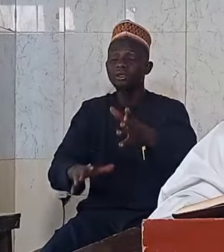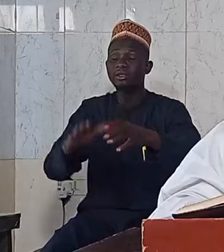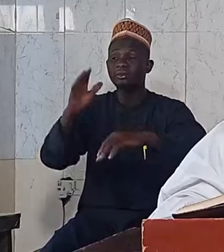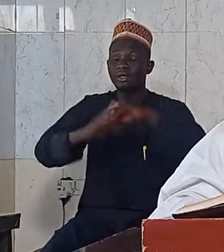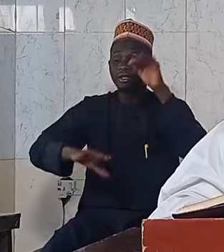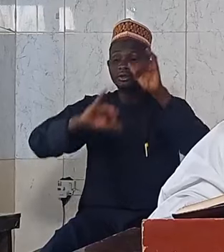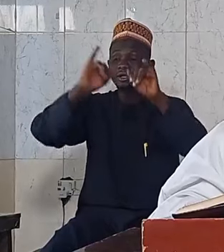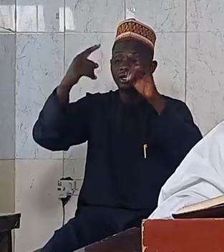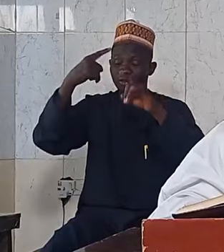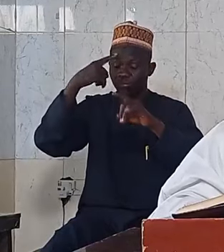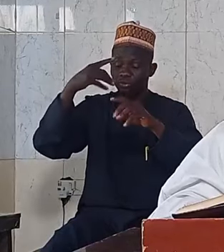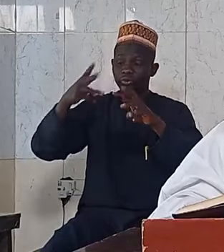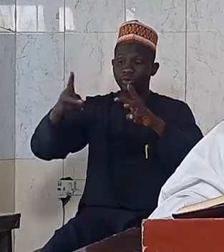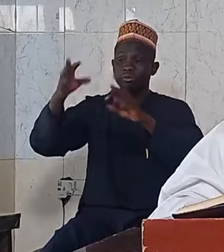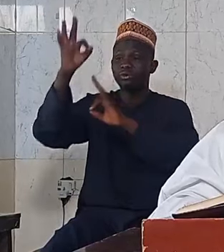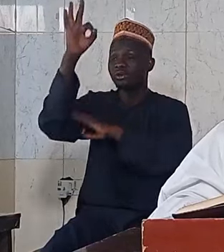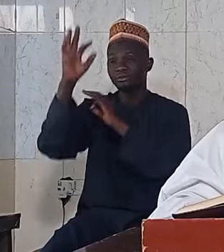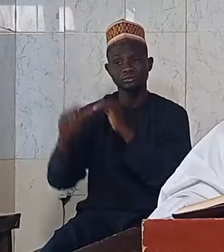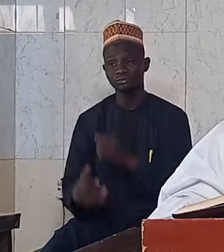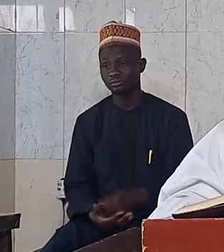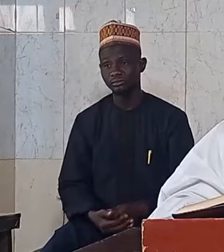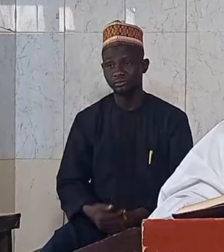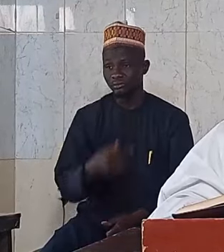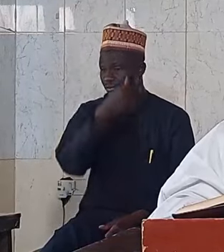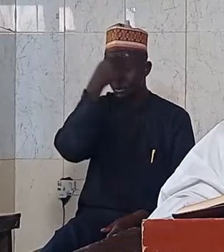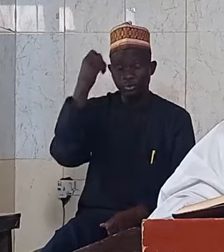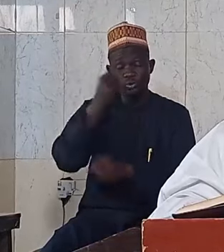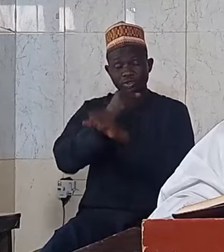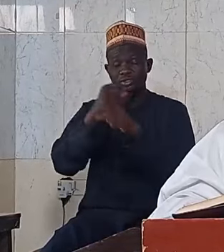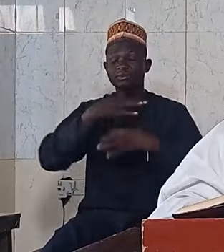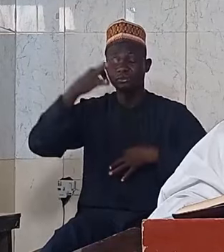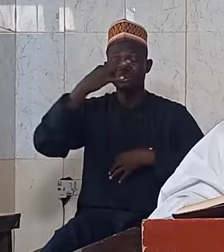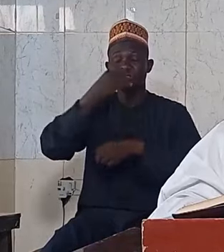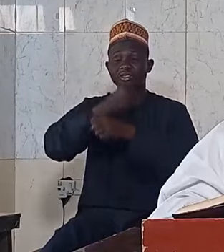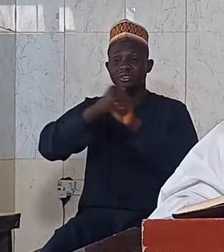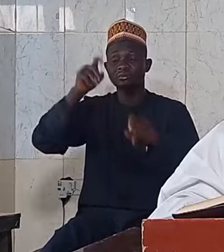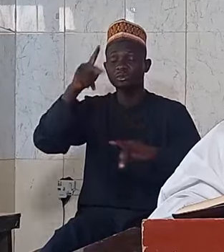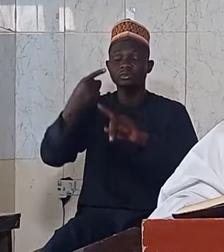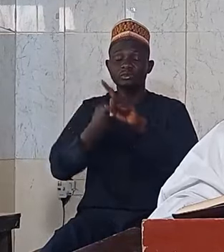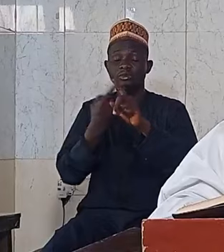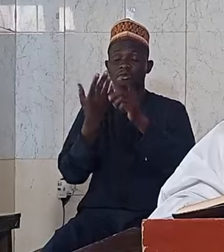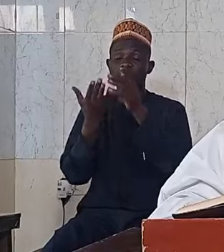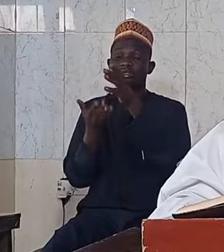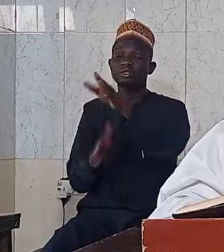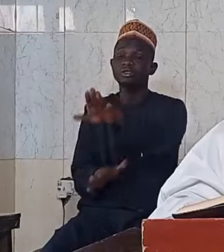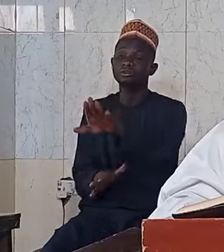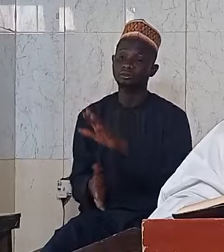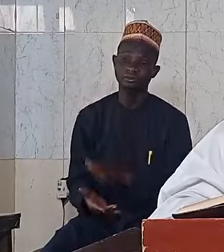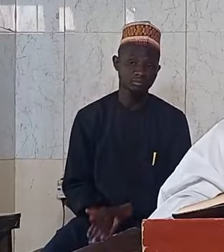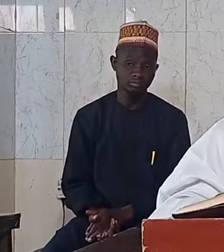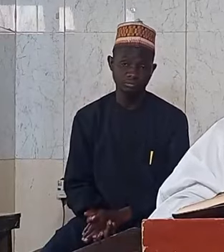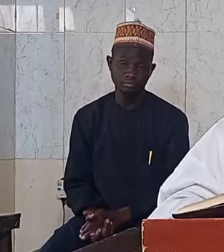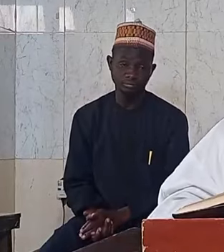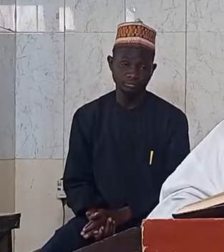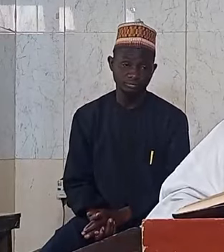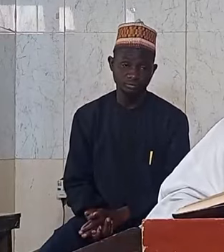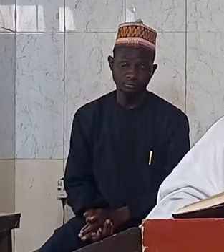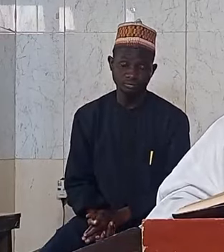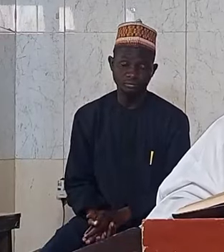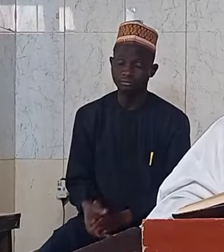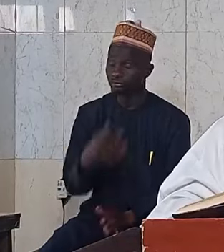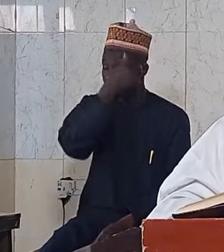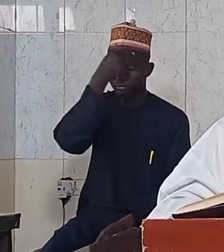girman lada wa akbaru fa'idatan yafi girman fa'ida bihaythu yakunu min babi daf'il a'da'i